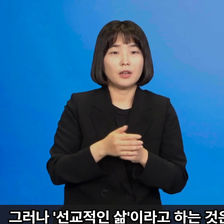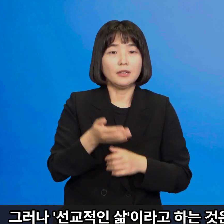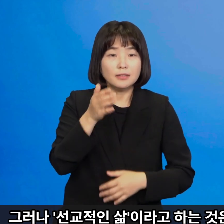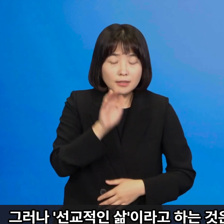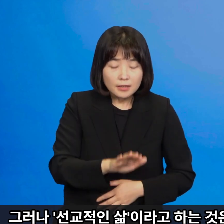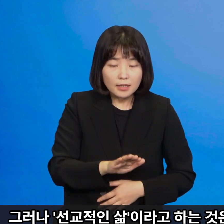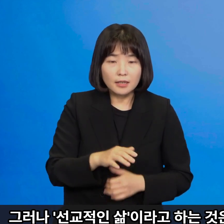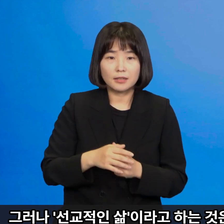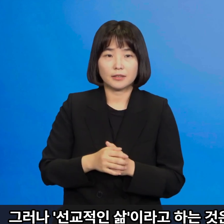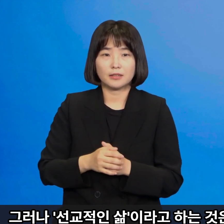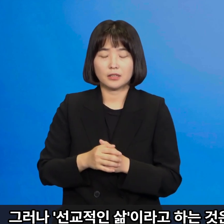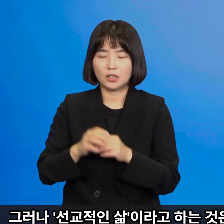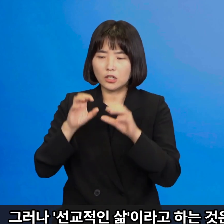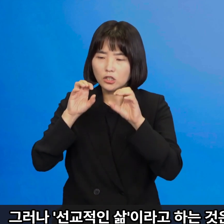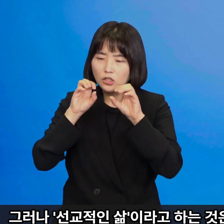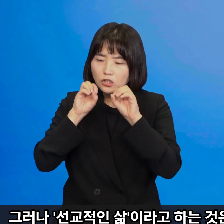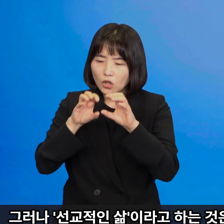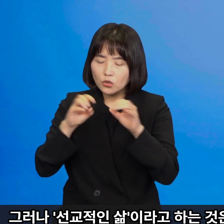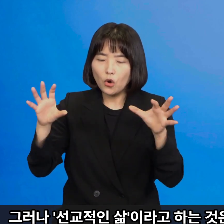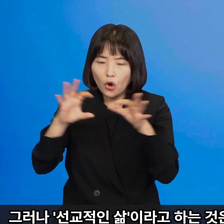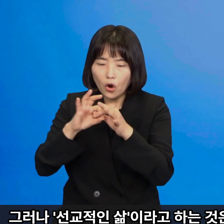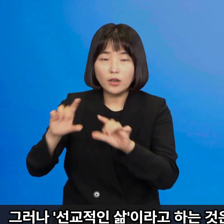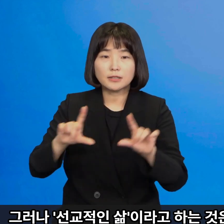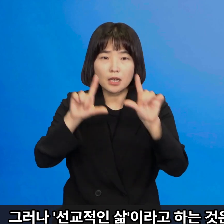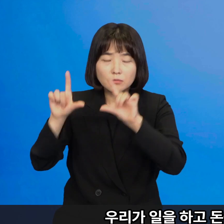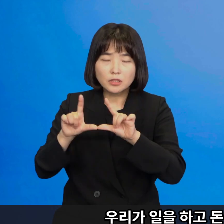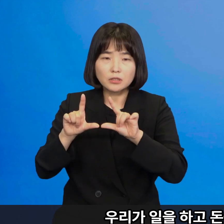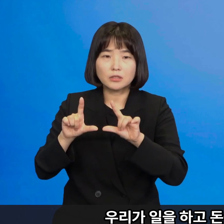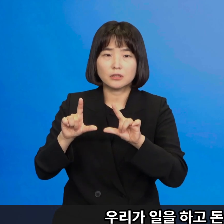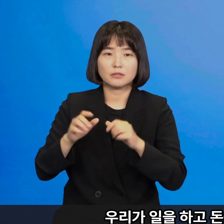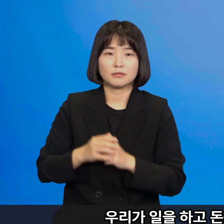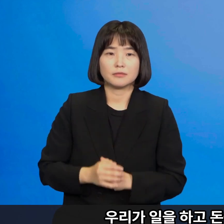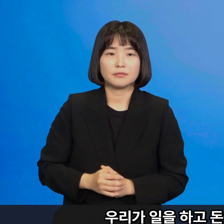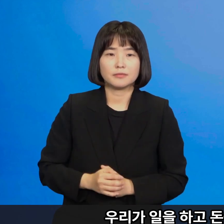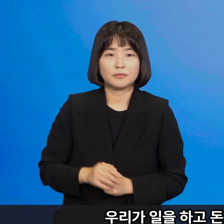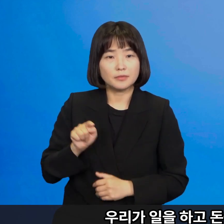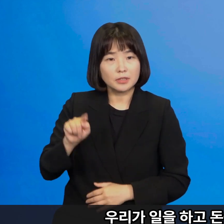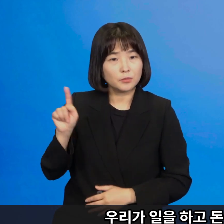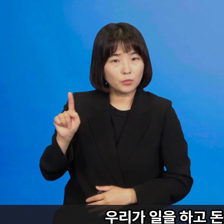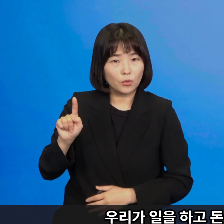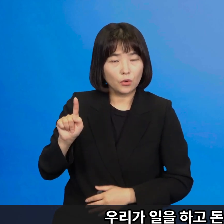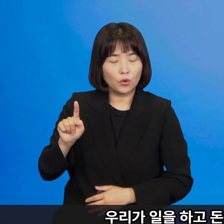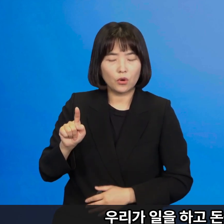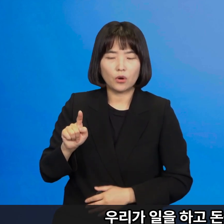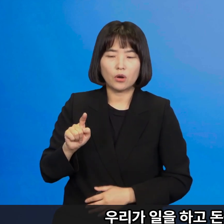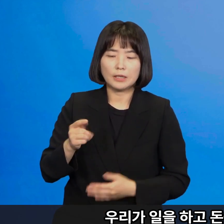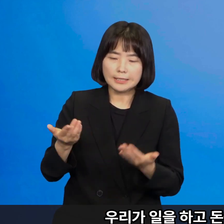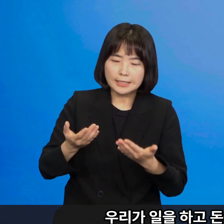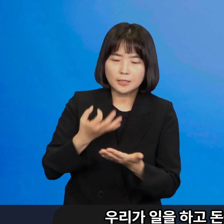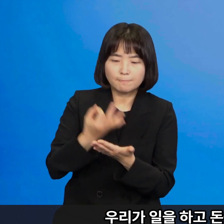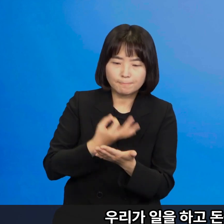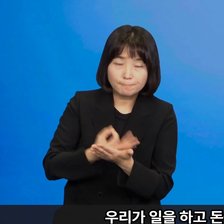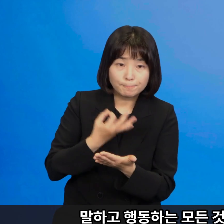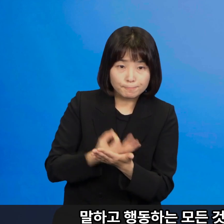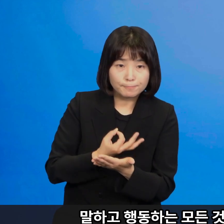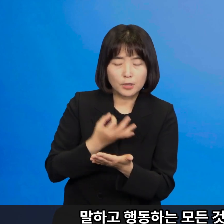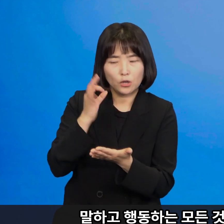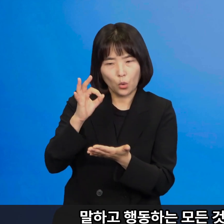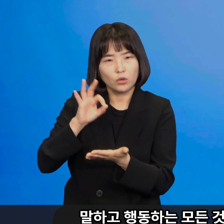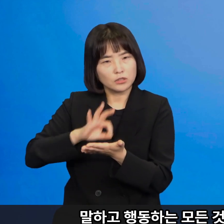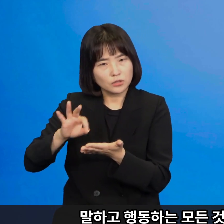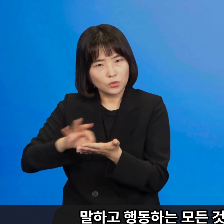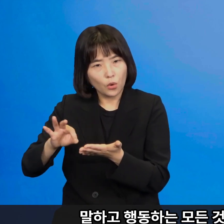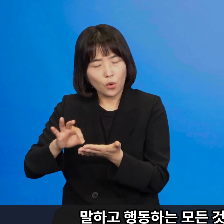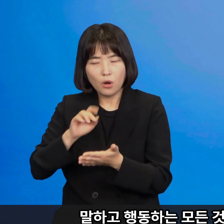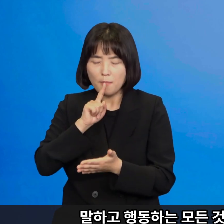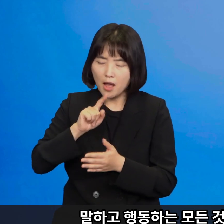삶이라고 하는 것은 단지 어떤 선교를 하는 행위가 아니라 우리가 일하고 돈을 벌고 또한 돈을 쓰고 말하고